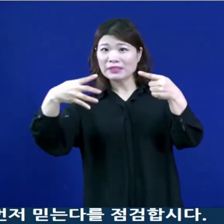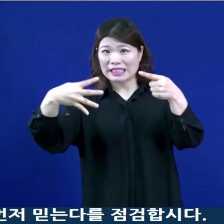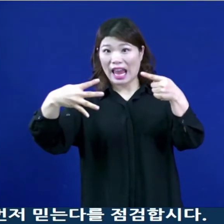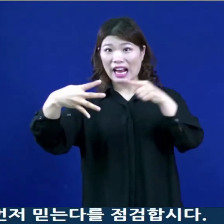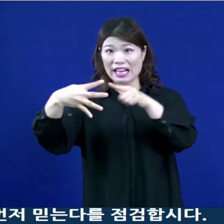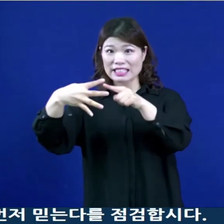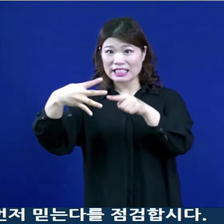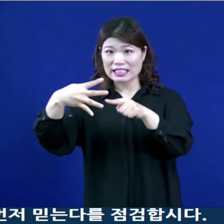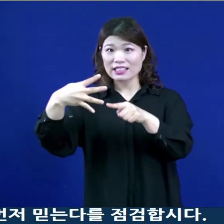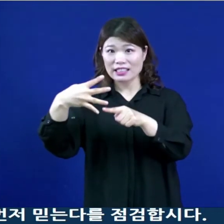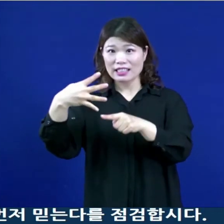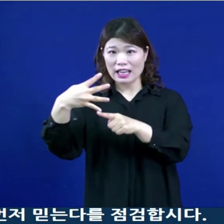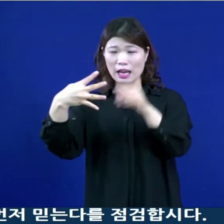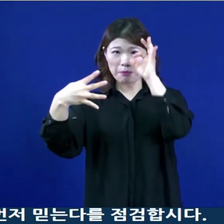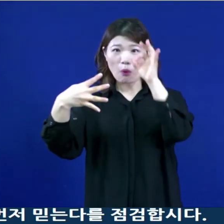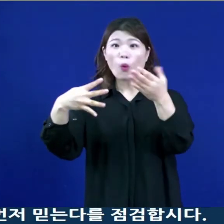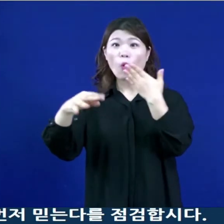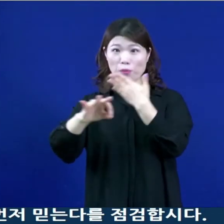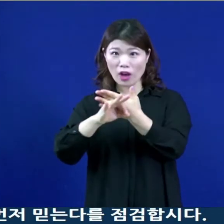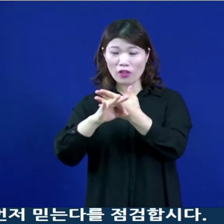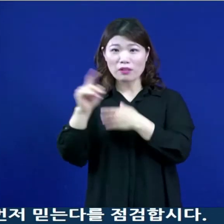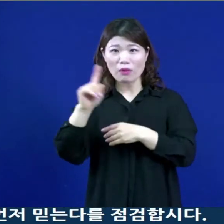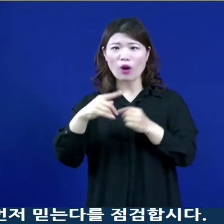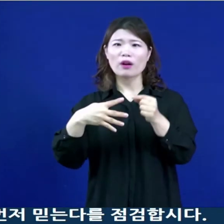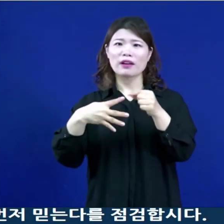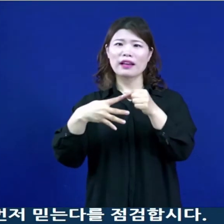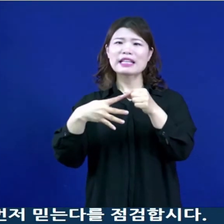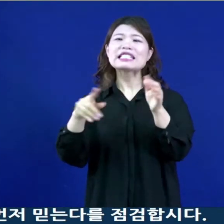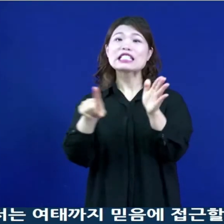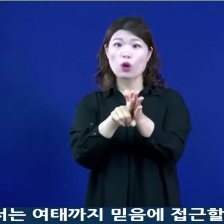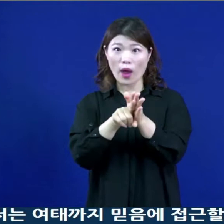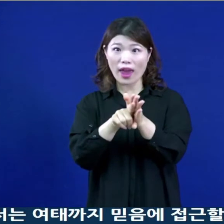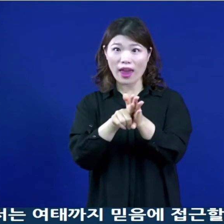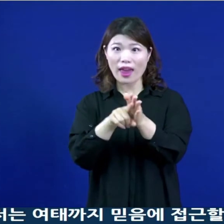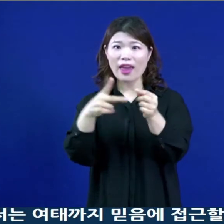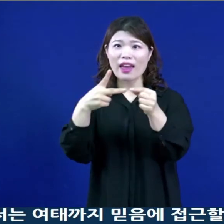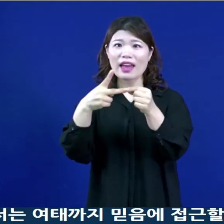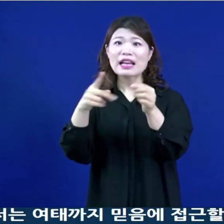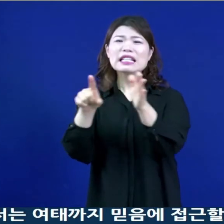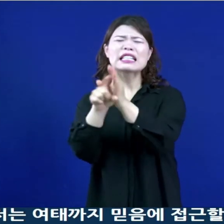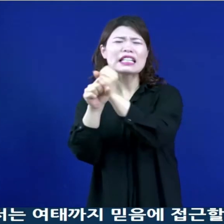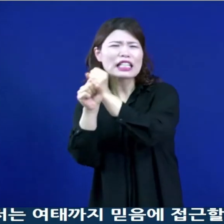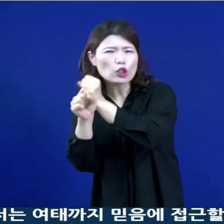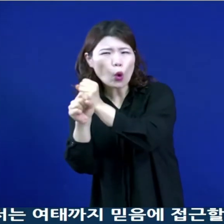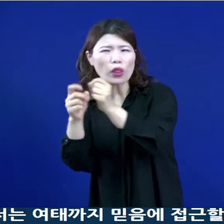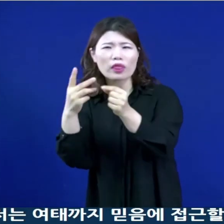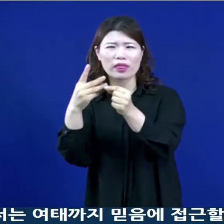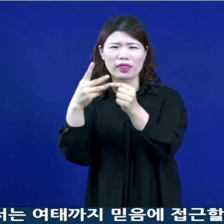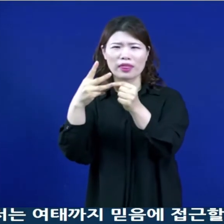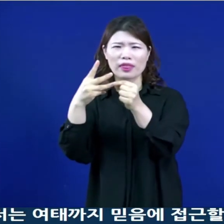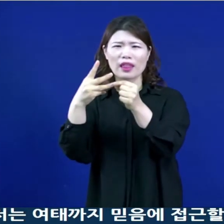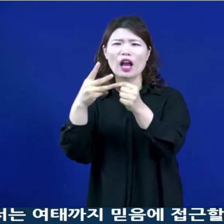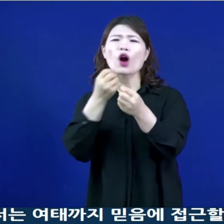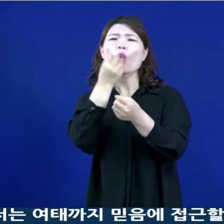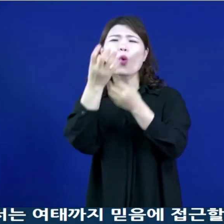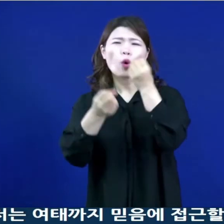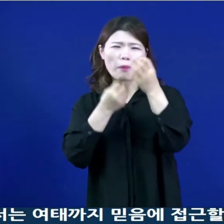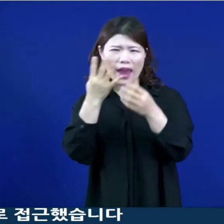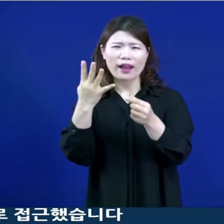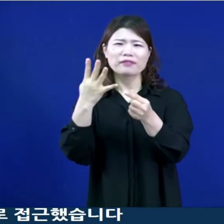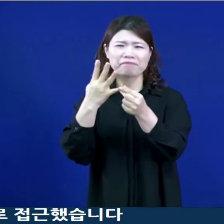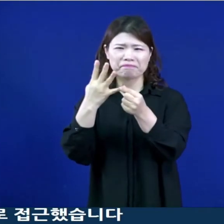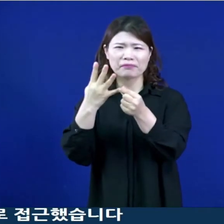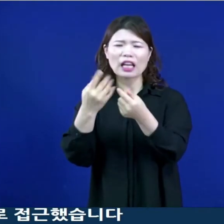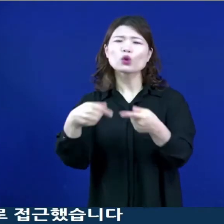요소 다시 한번 기억을 더듬어 보십시다. 신뢰, 의존, 고백, 동행.